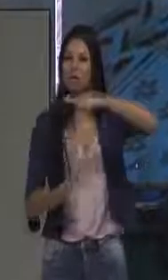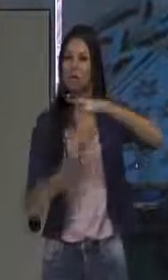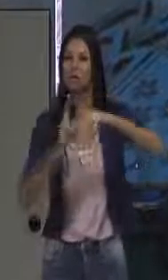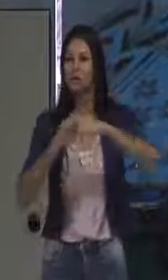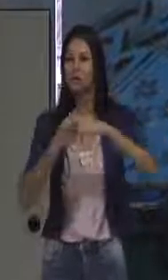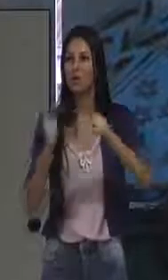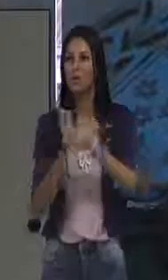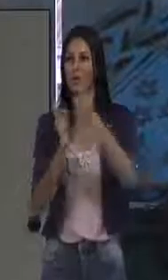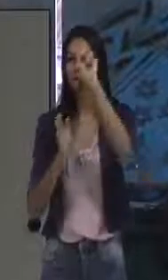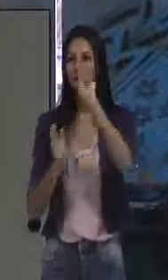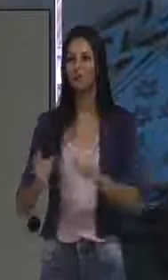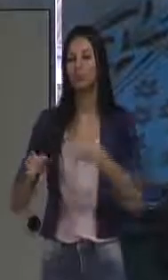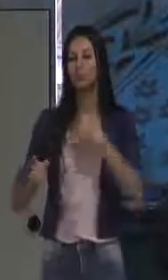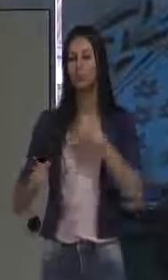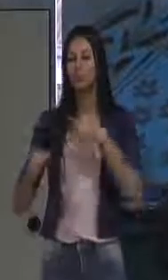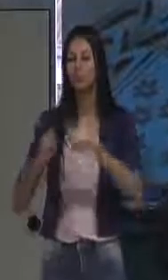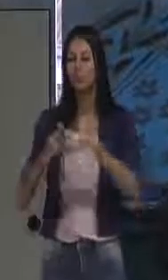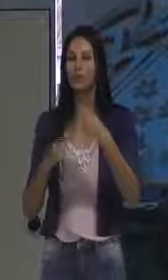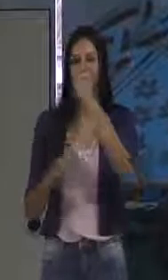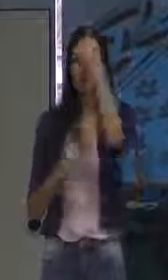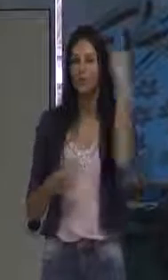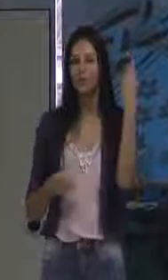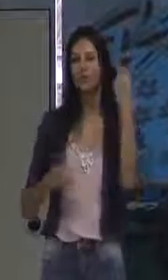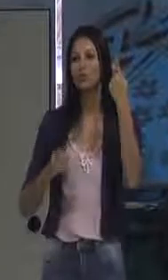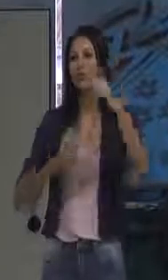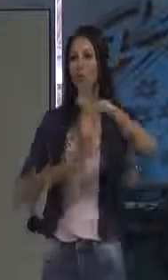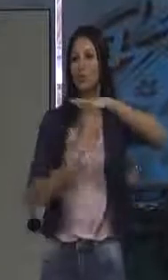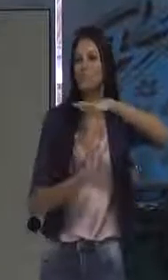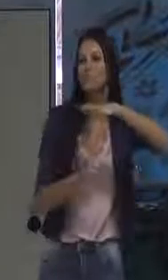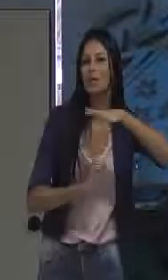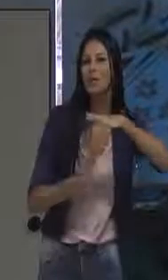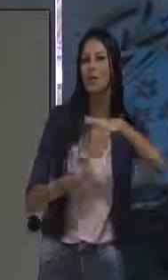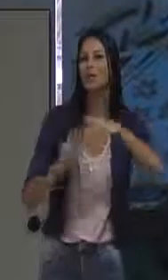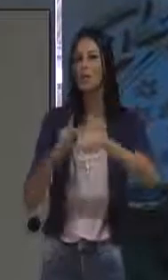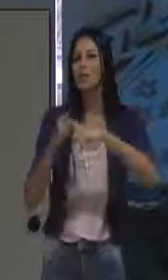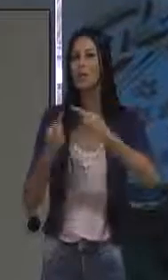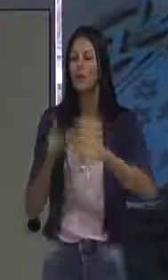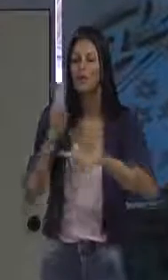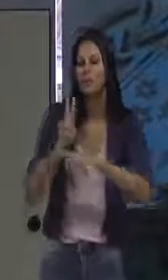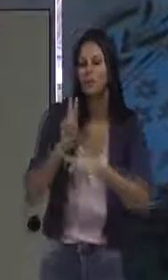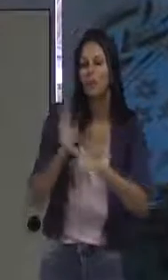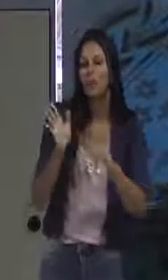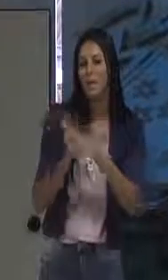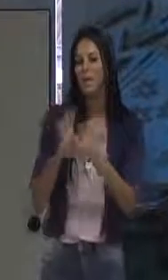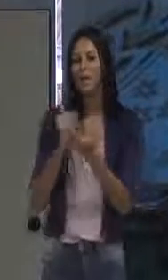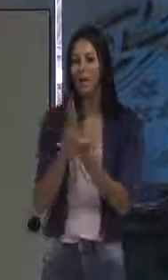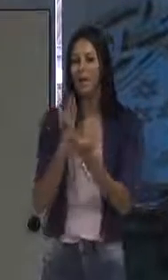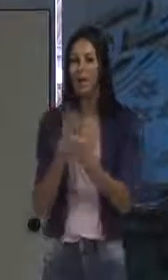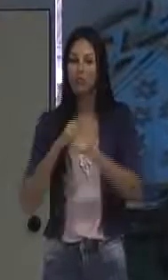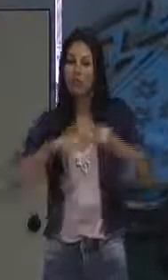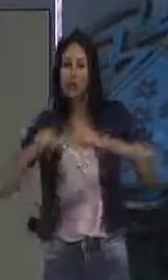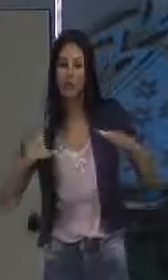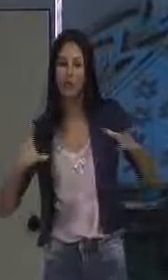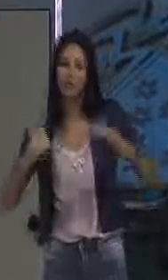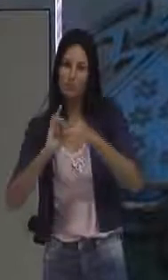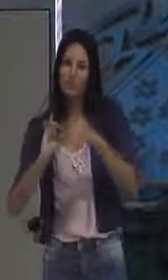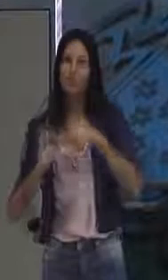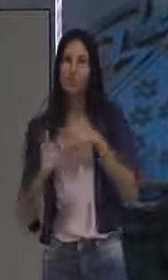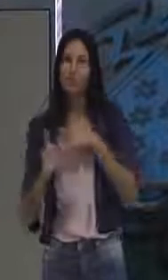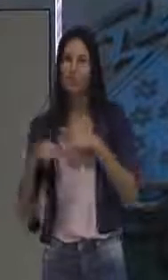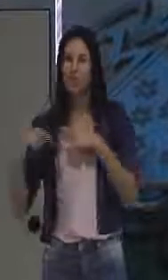Bahia, o pessoal da cooperativa Cabruca, que estamos todos trabalhando mais ou menos no mesmo sentido, na mesma direção. Então